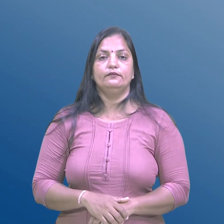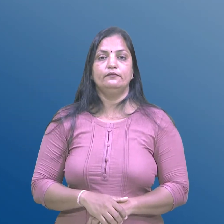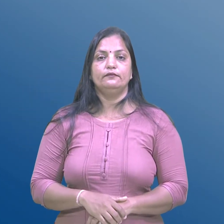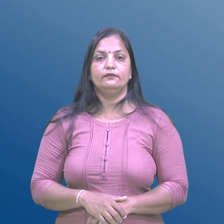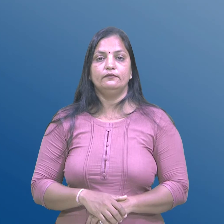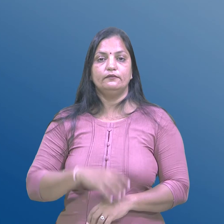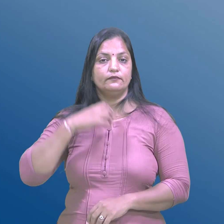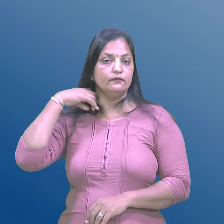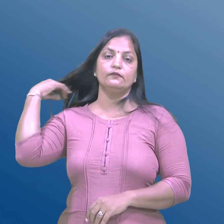9મું પહેલું,